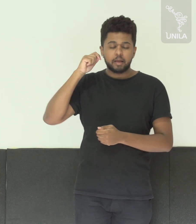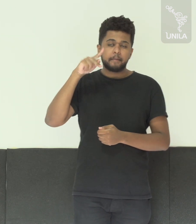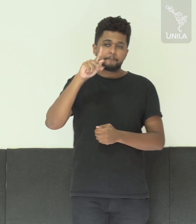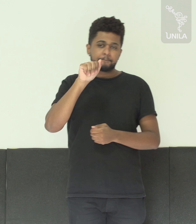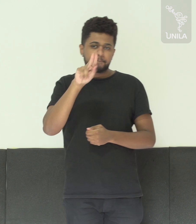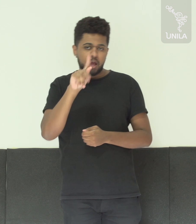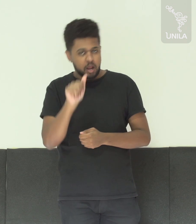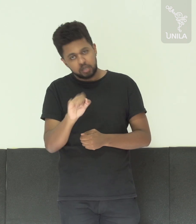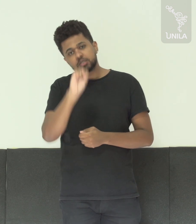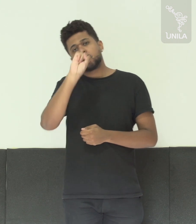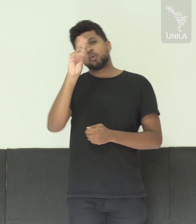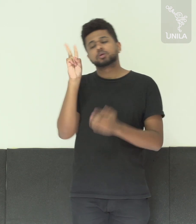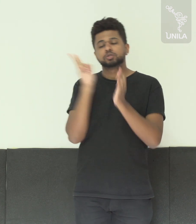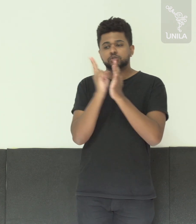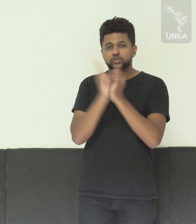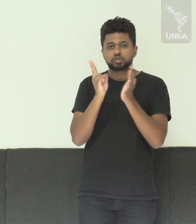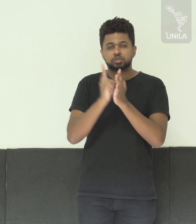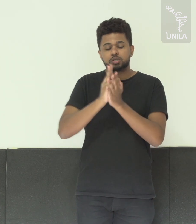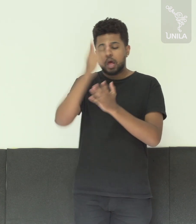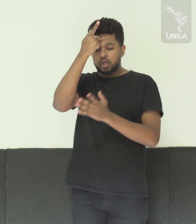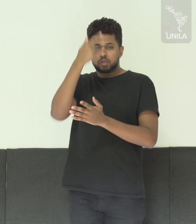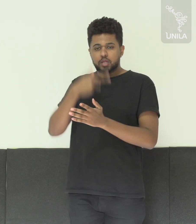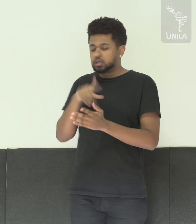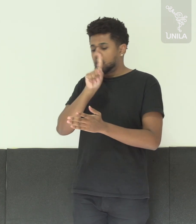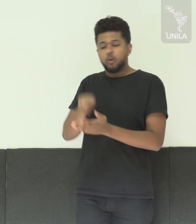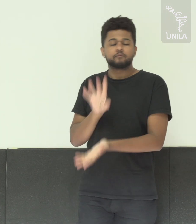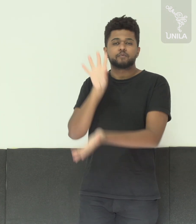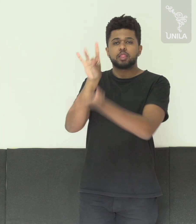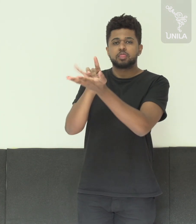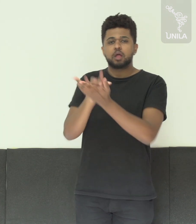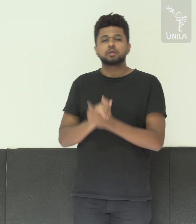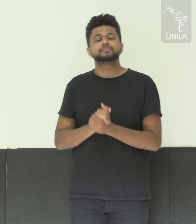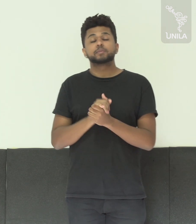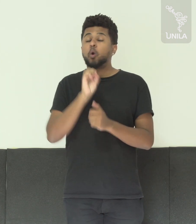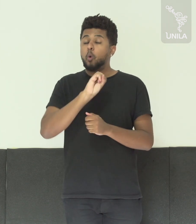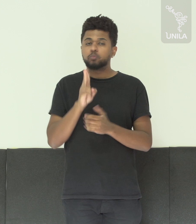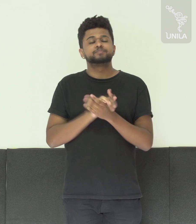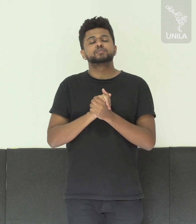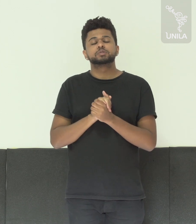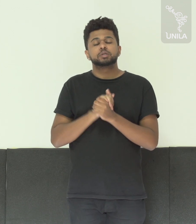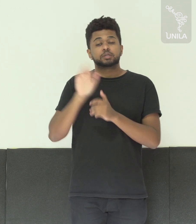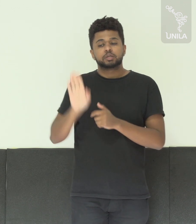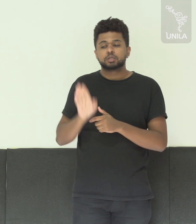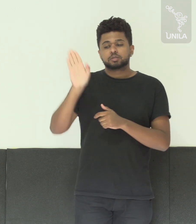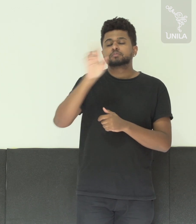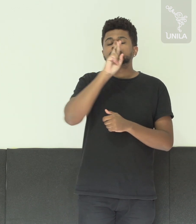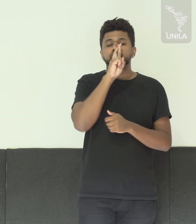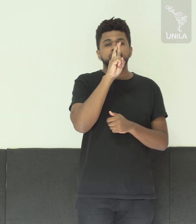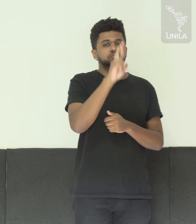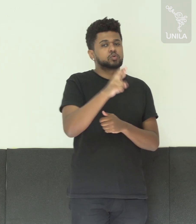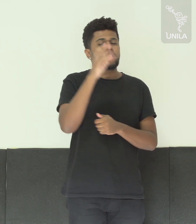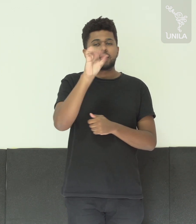pardas ou indígenas cuja autodeclaração não tenha sido validada, ou seja, se o candidato teve